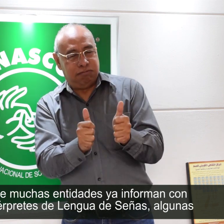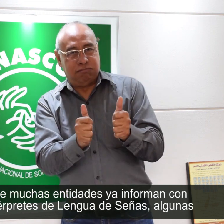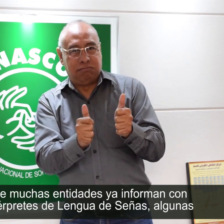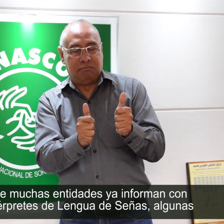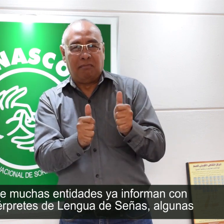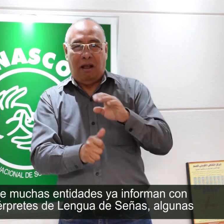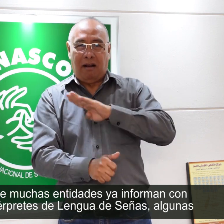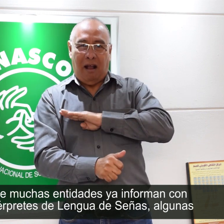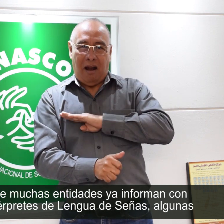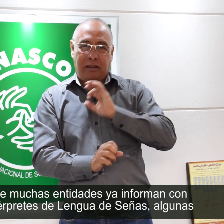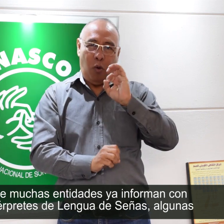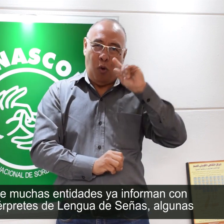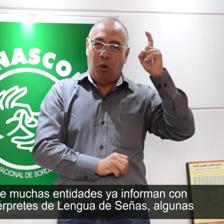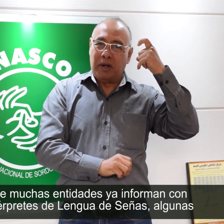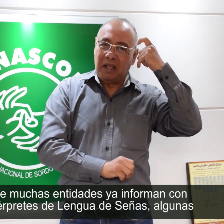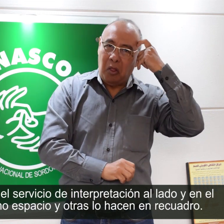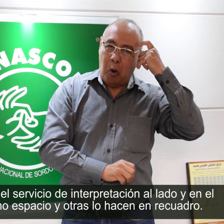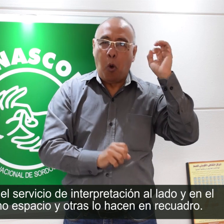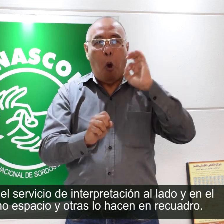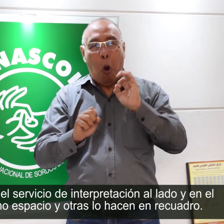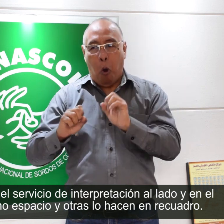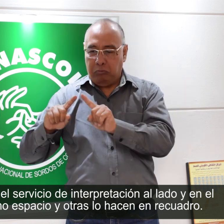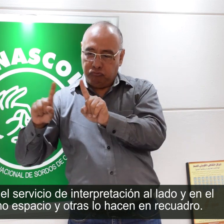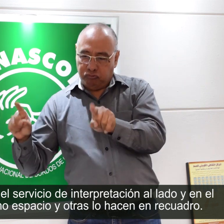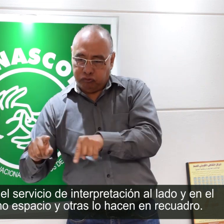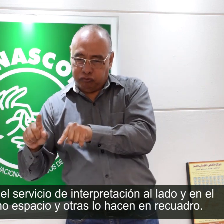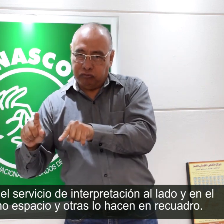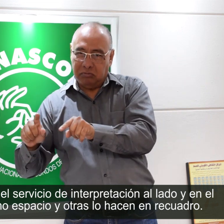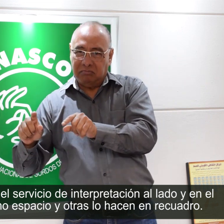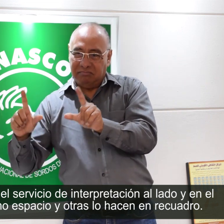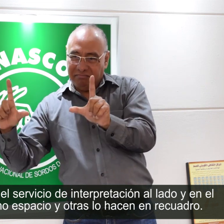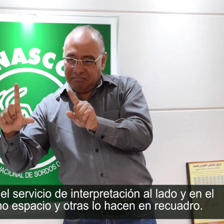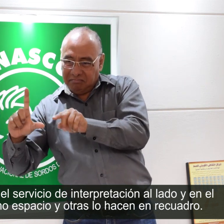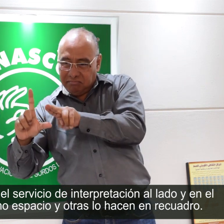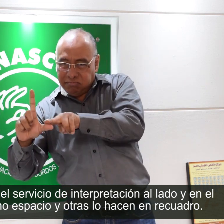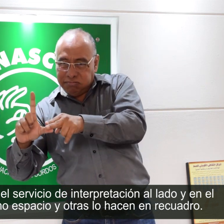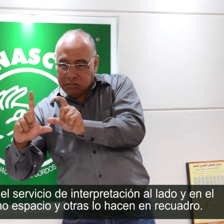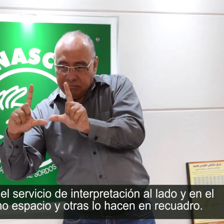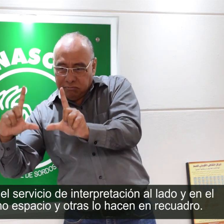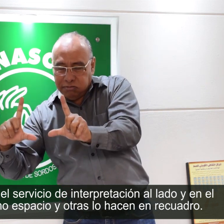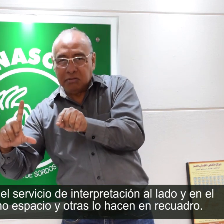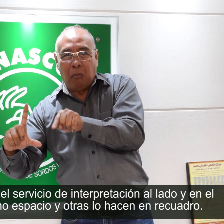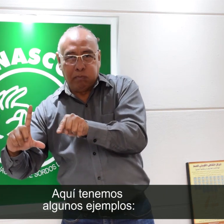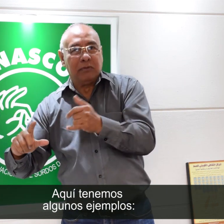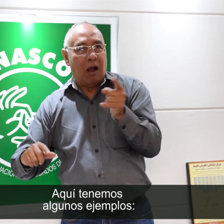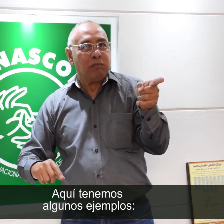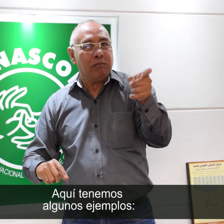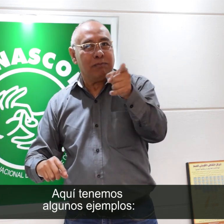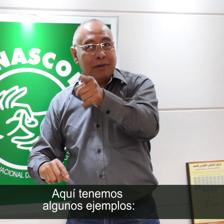intérpretes de lengua de señas. Algunas ubican el servicio de interpretación al lado y en el mismo espacio y otras lo hacen en recuadro. Aquí